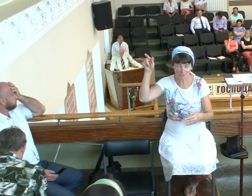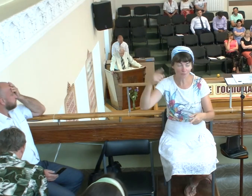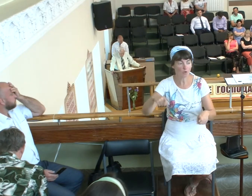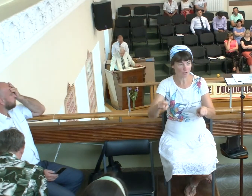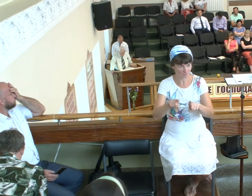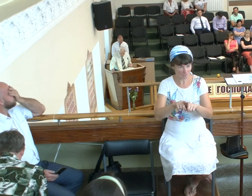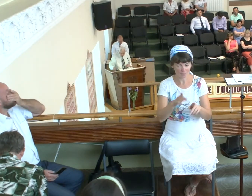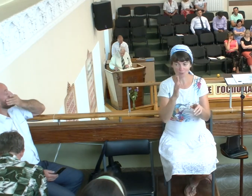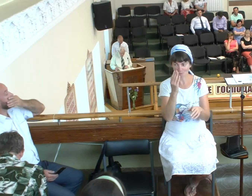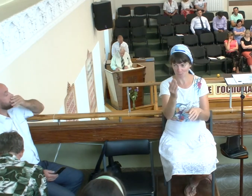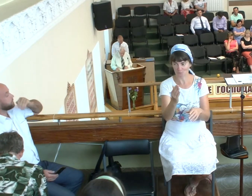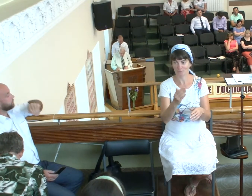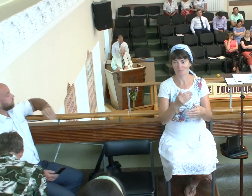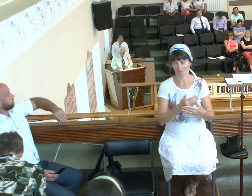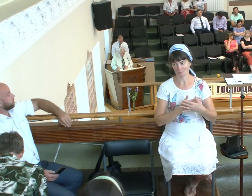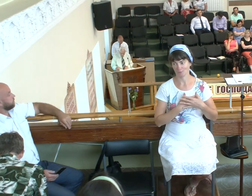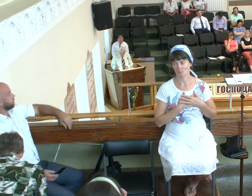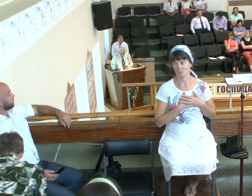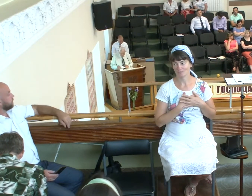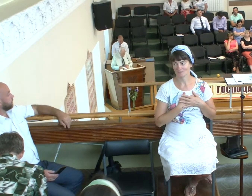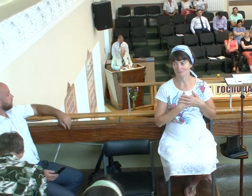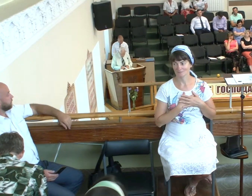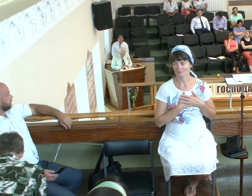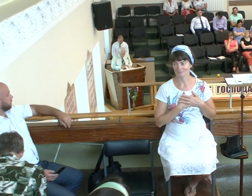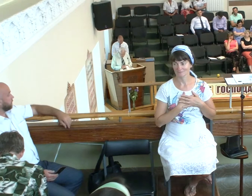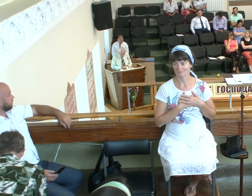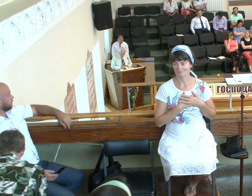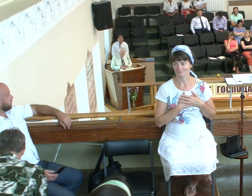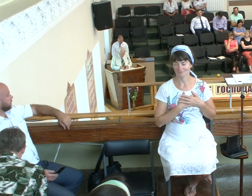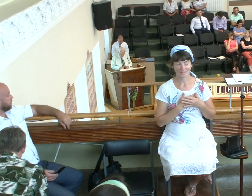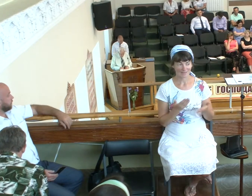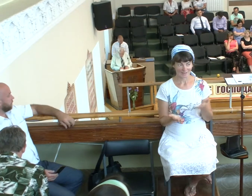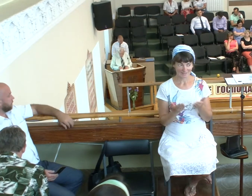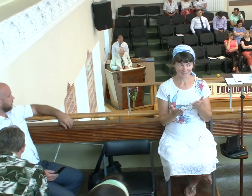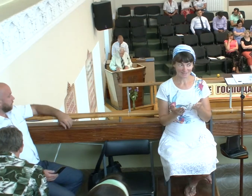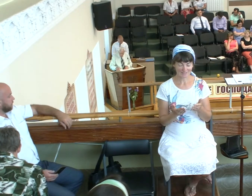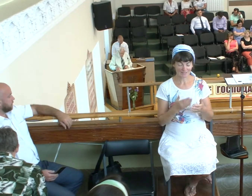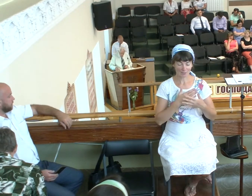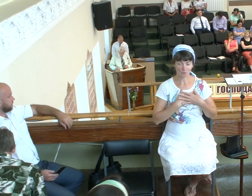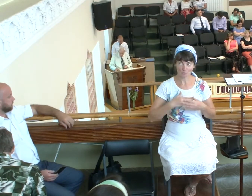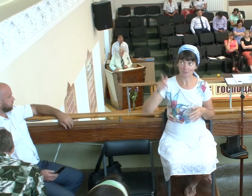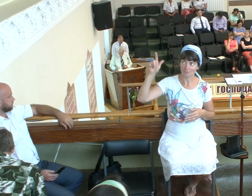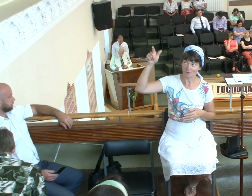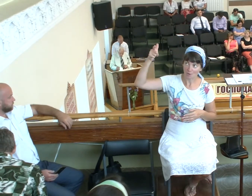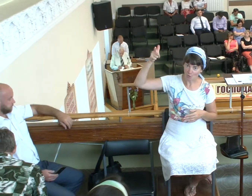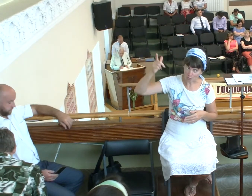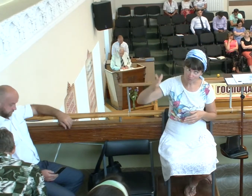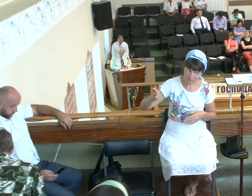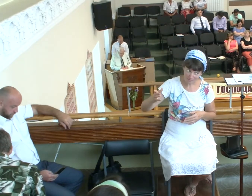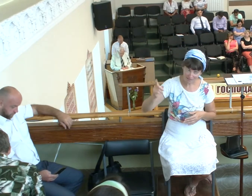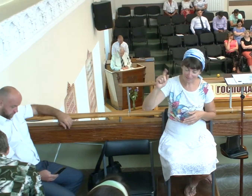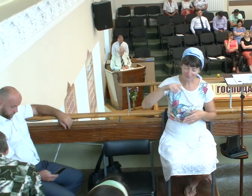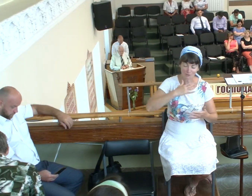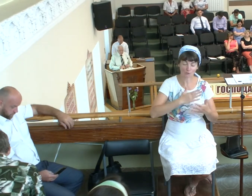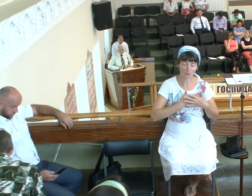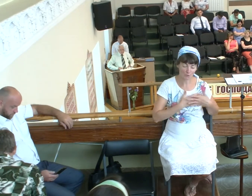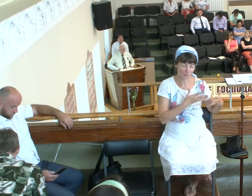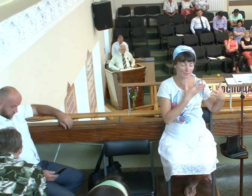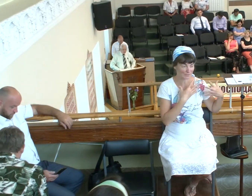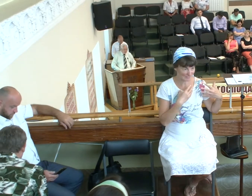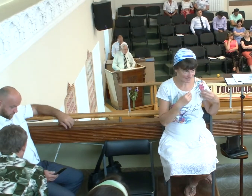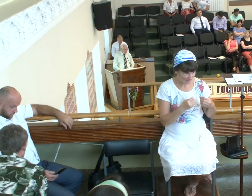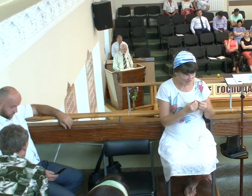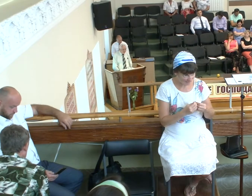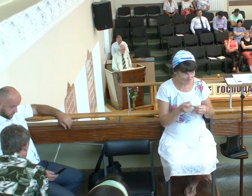жизни пересматривать наши ценности. Если мы любим Господа, то мы любим церковь Его, мы любим